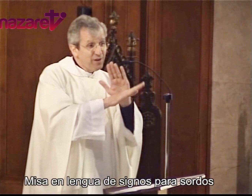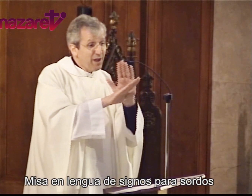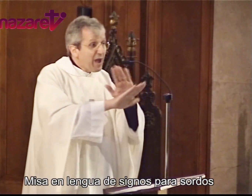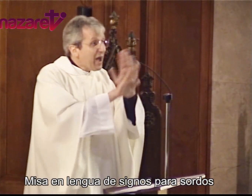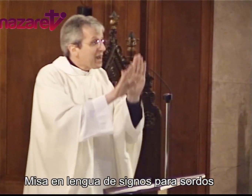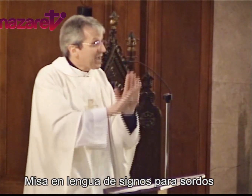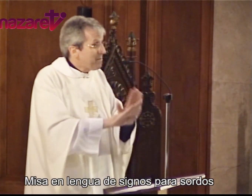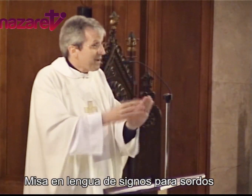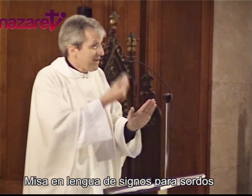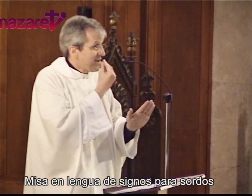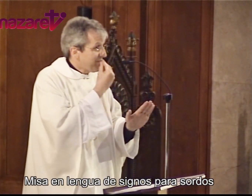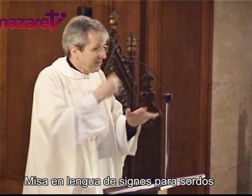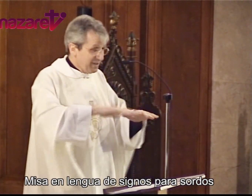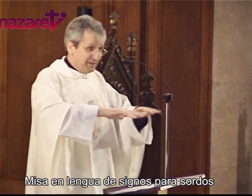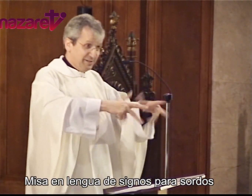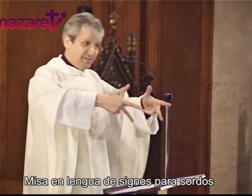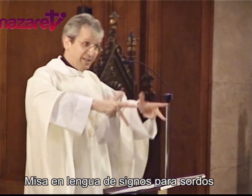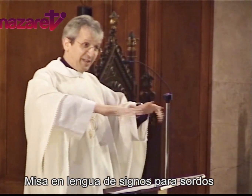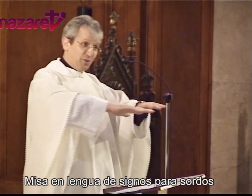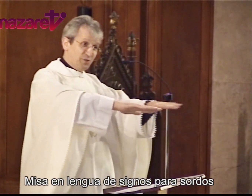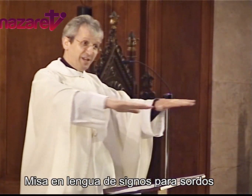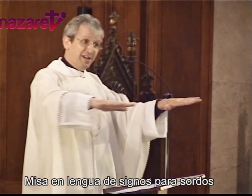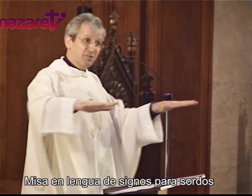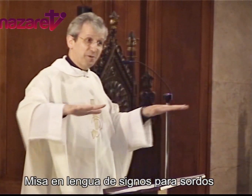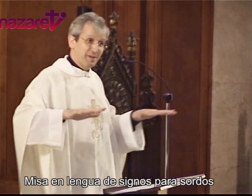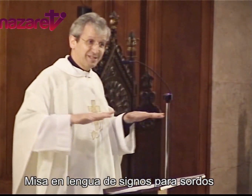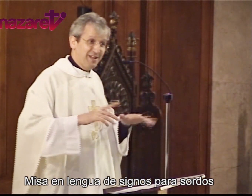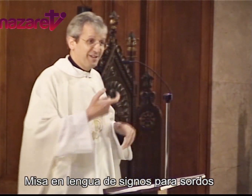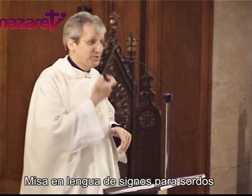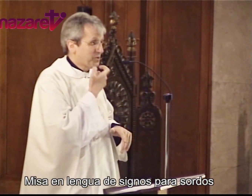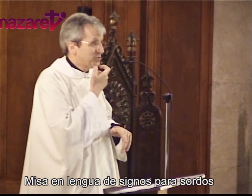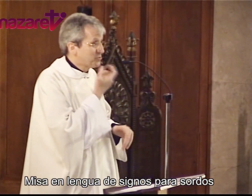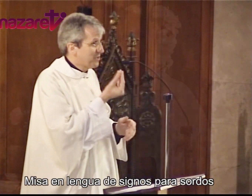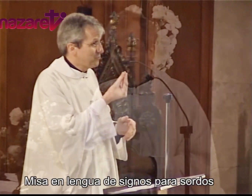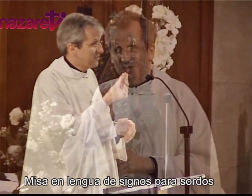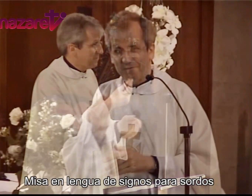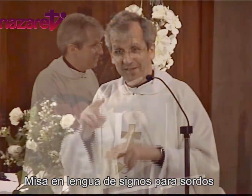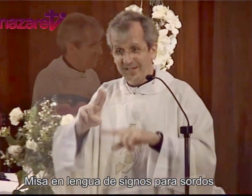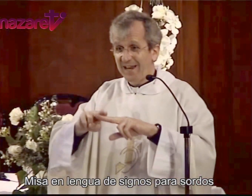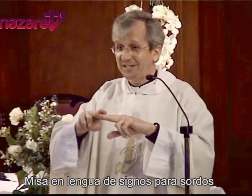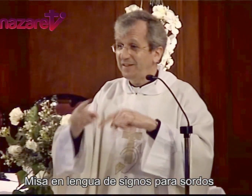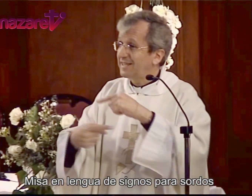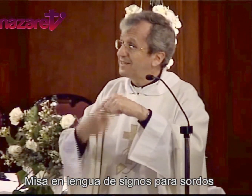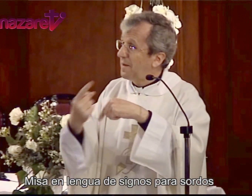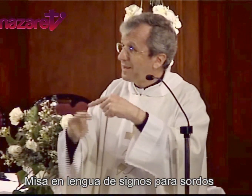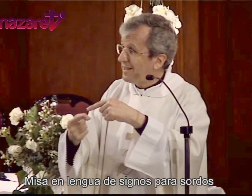Al acabar la cena Sentados en la sobremesa Esto que nos gusta muchas veces En las fiestas de familia